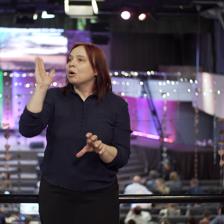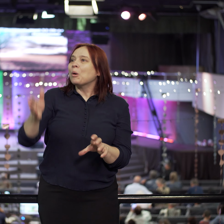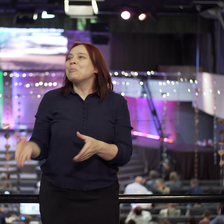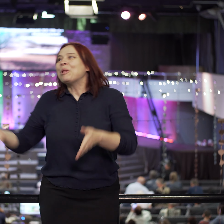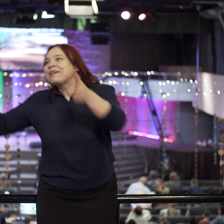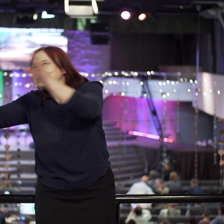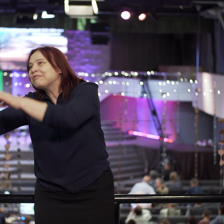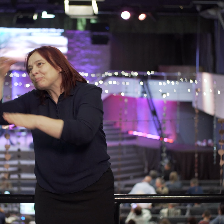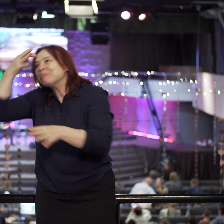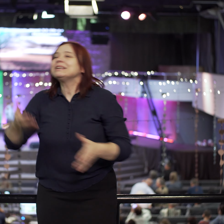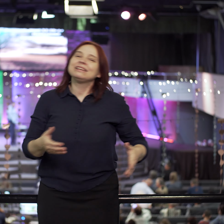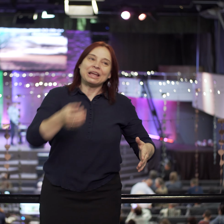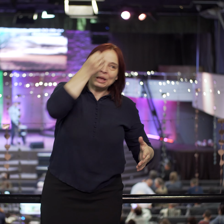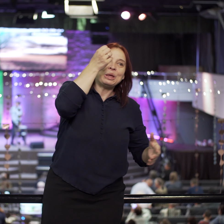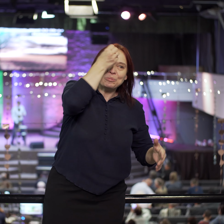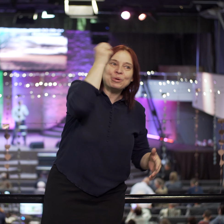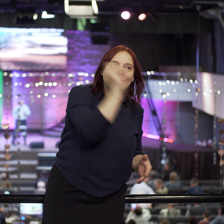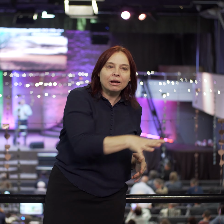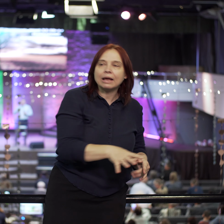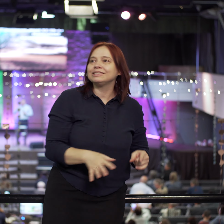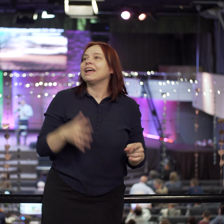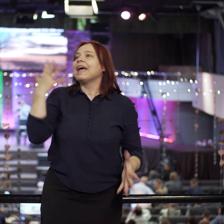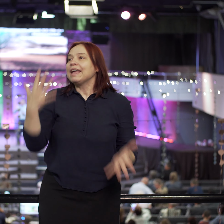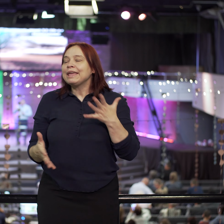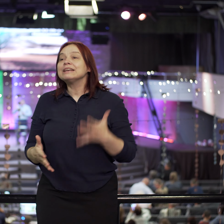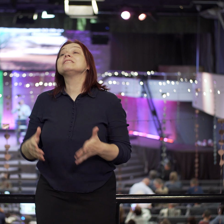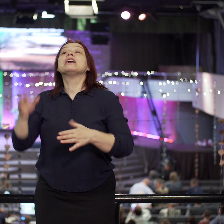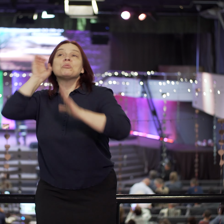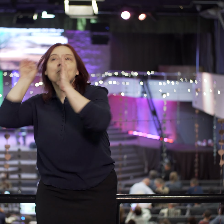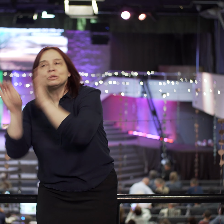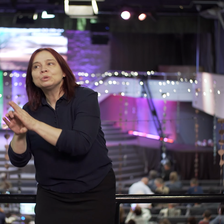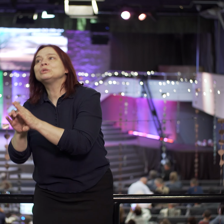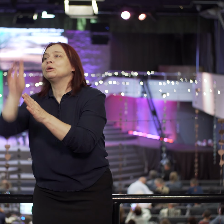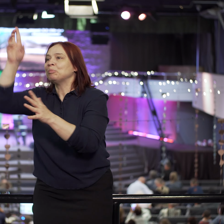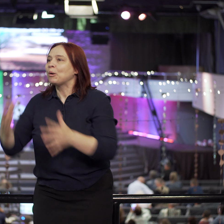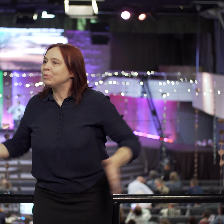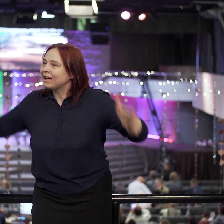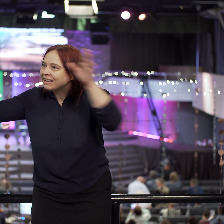наказание засухой, оно приходит за то, что народ отступает или грешит пред Богом.